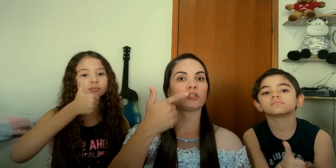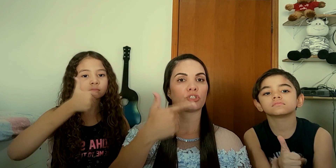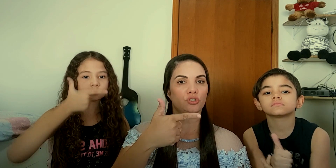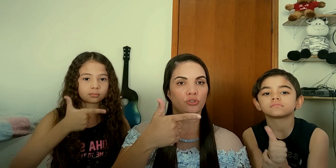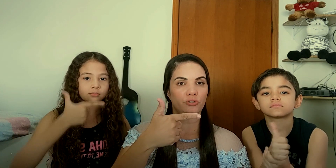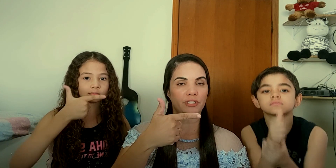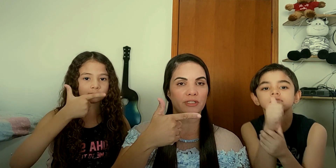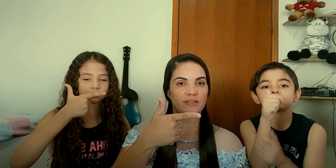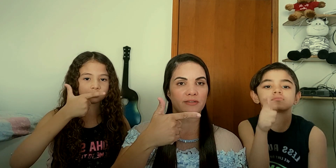Dois.